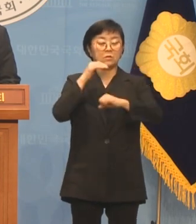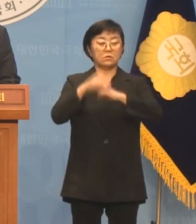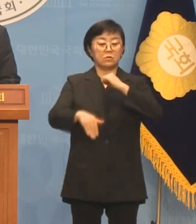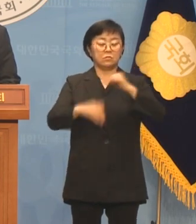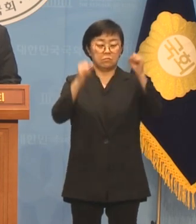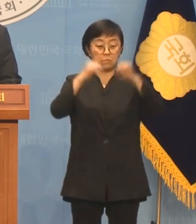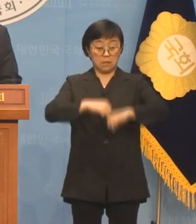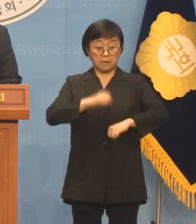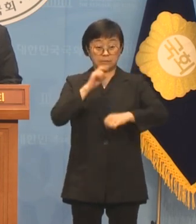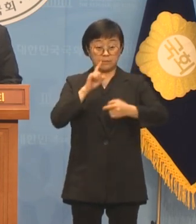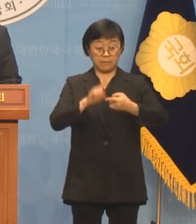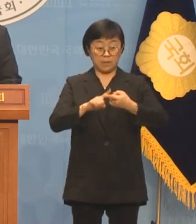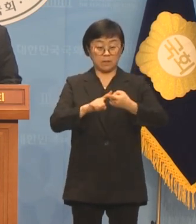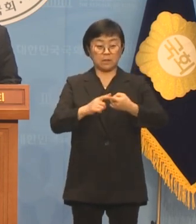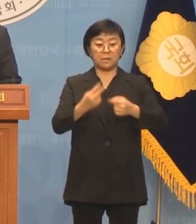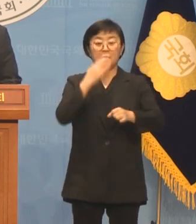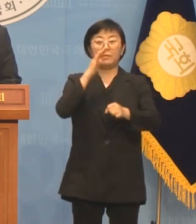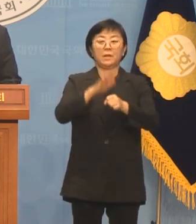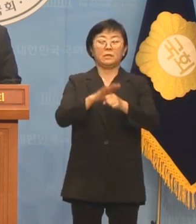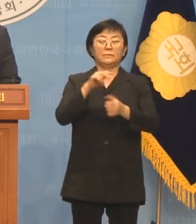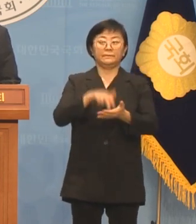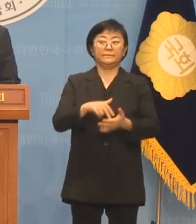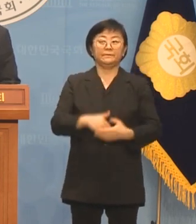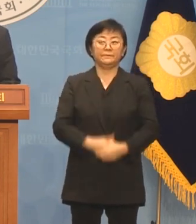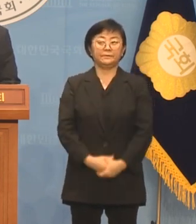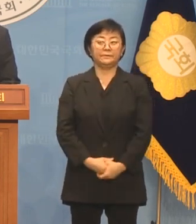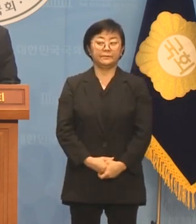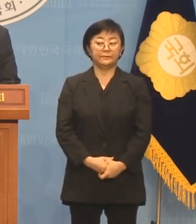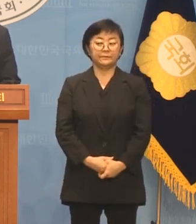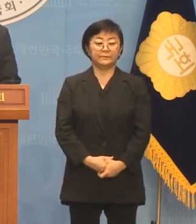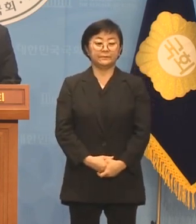망가졌는지 참담한 심정입니다.